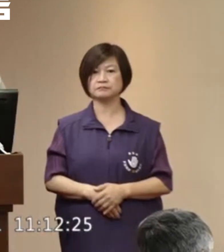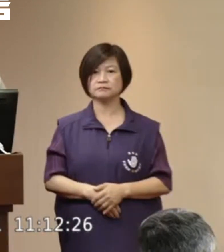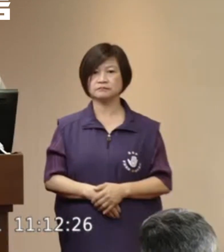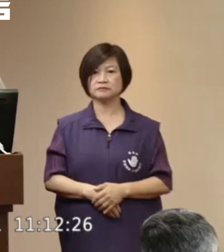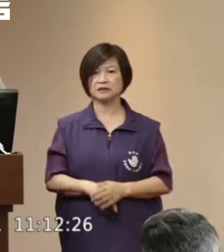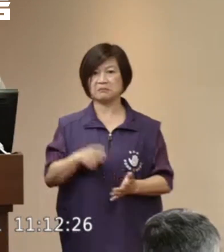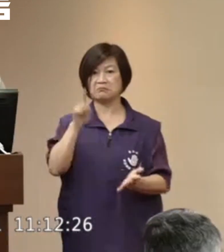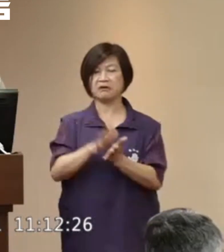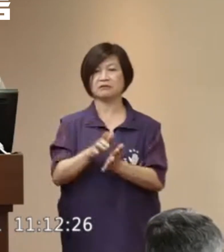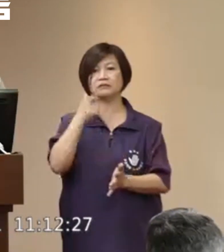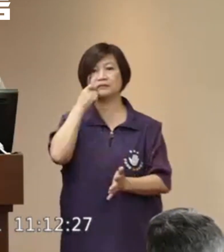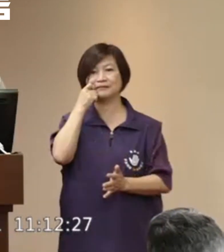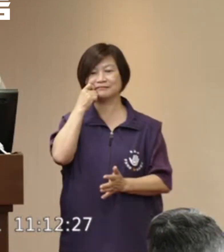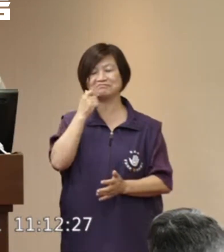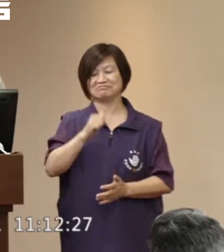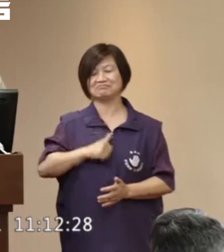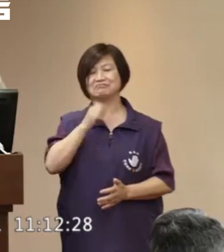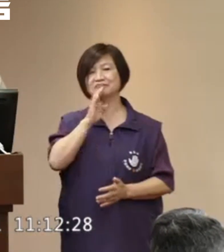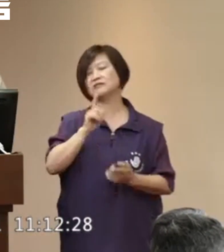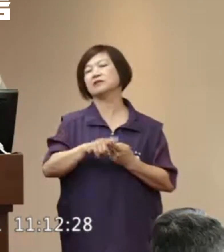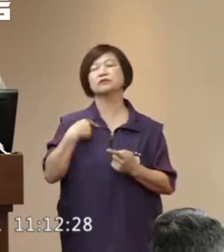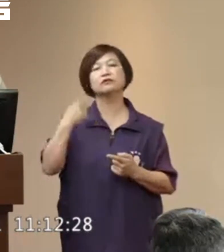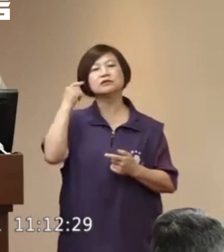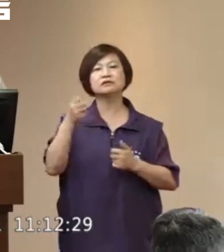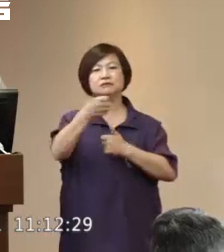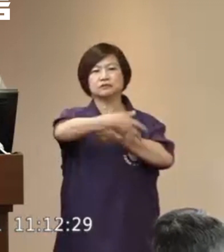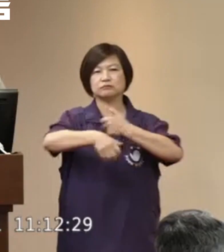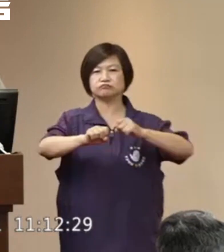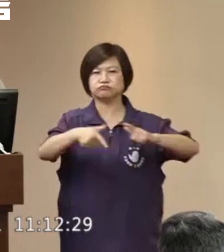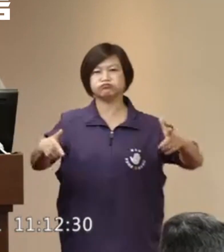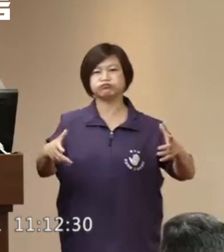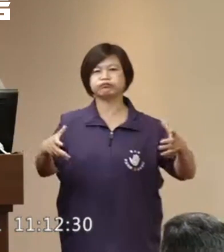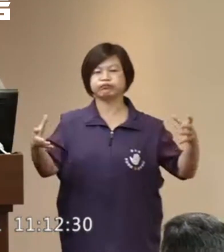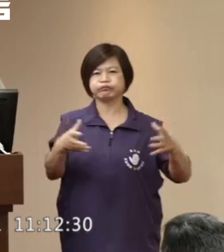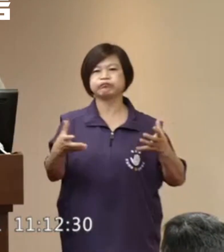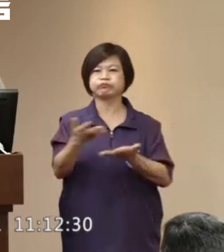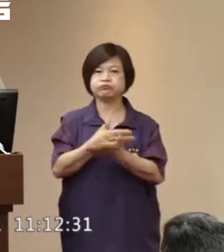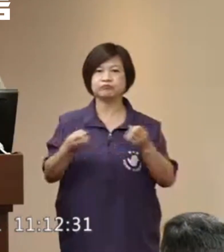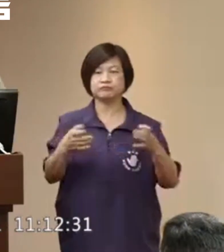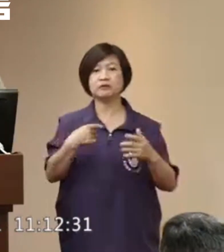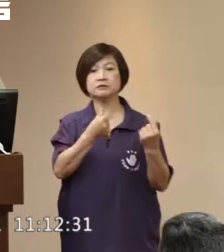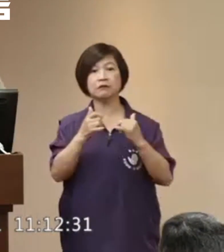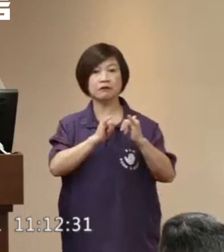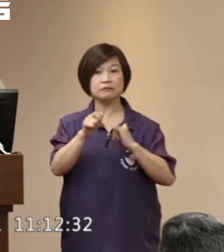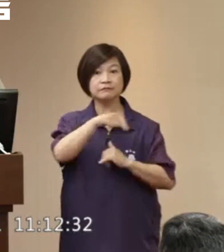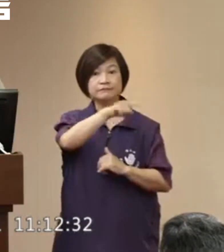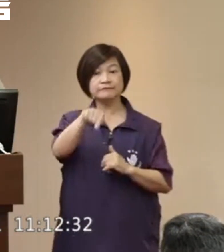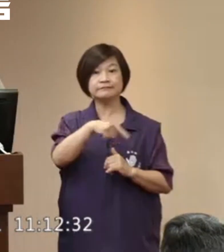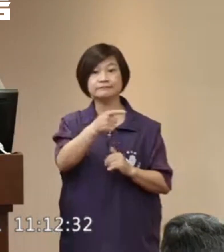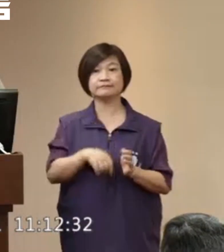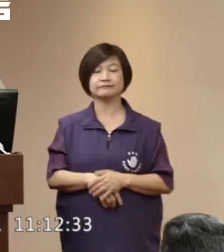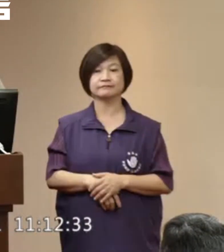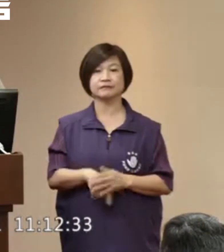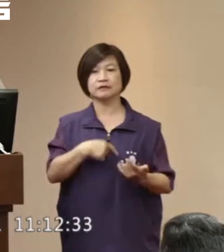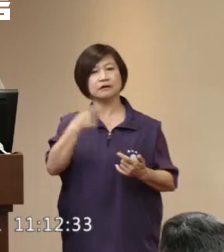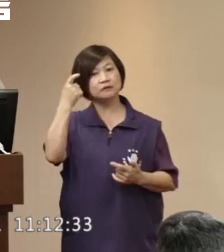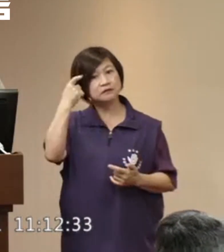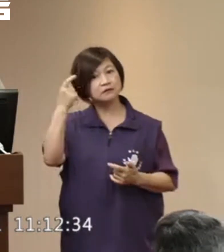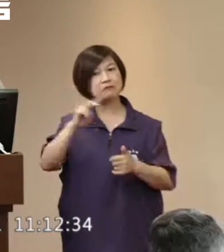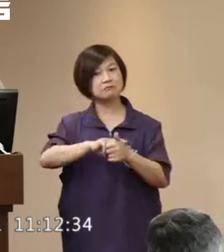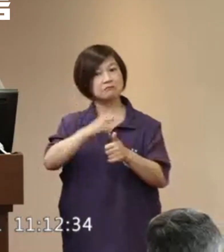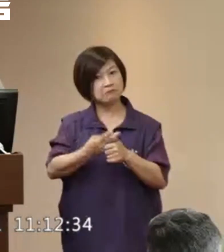不是一触可及，的确不是，因为它涉及面向这么宽，那包括民众的一些观念